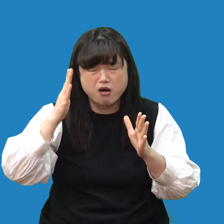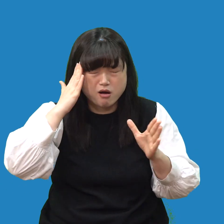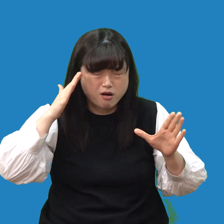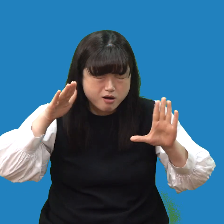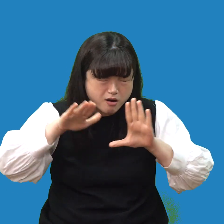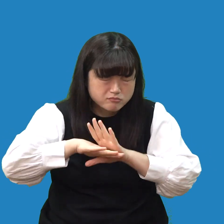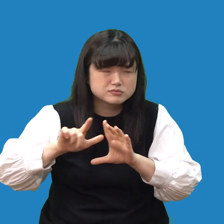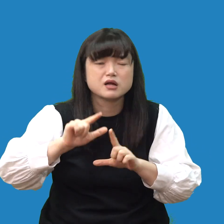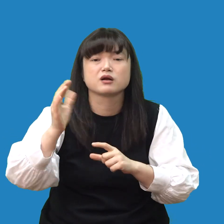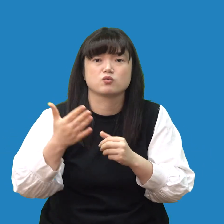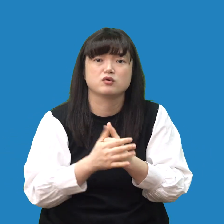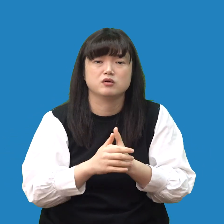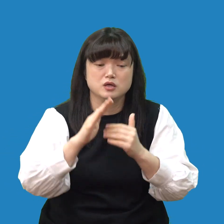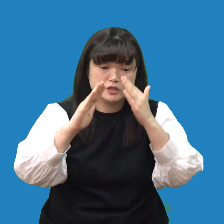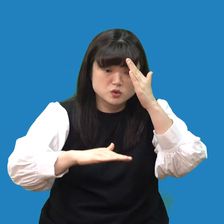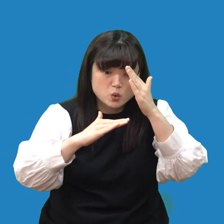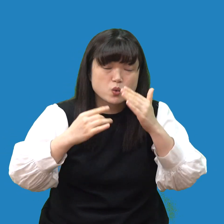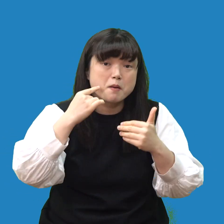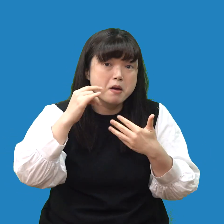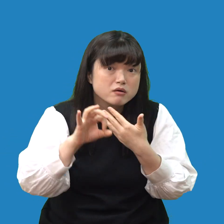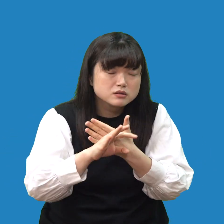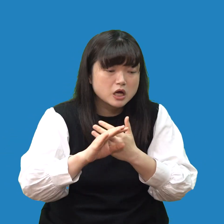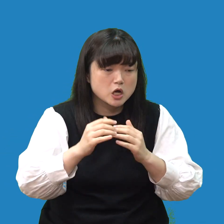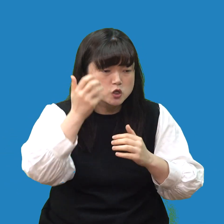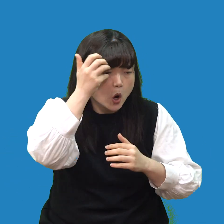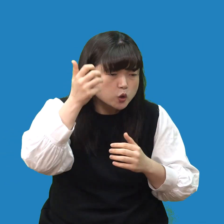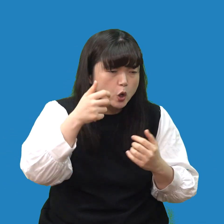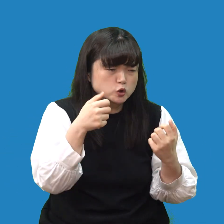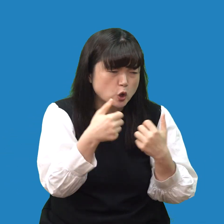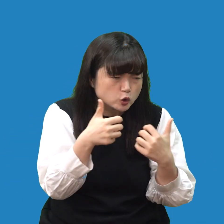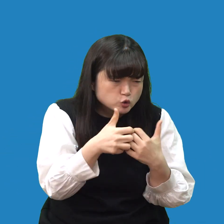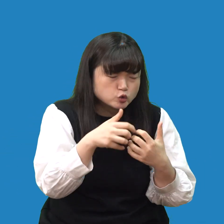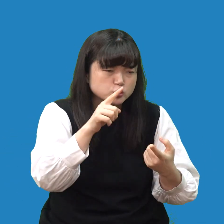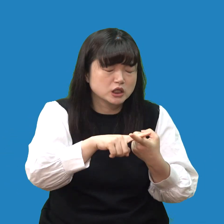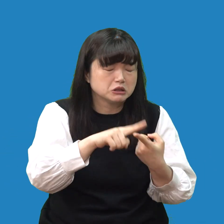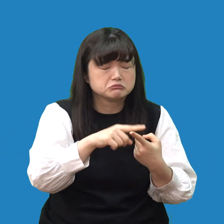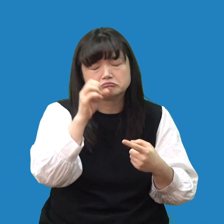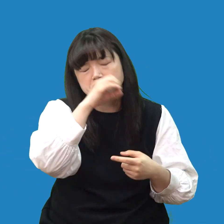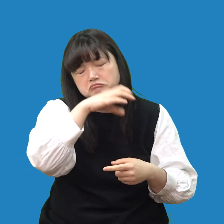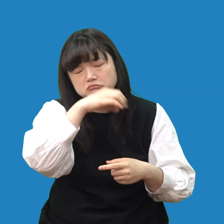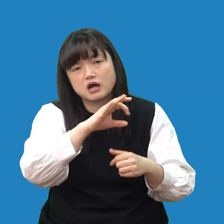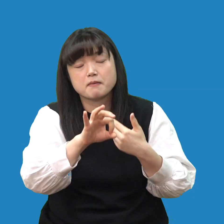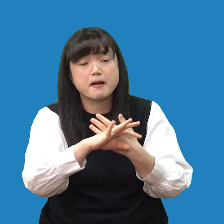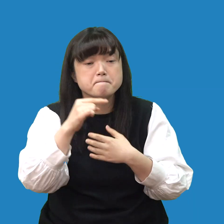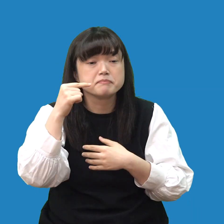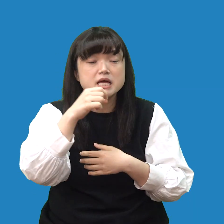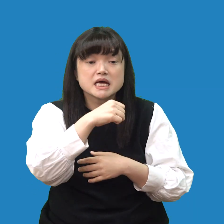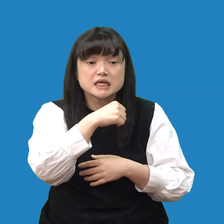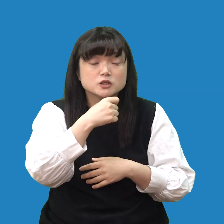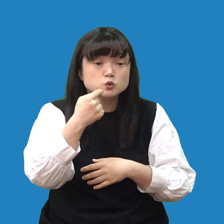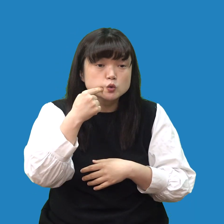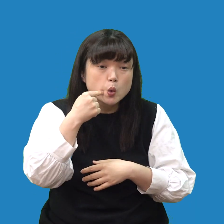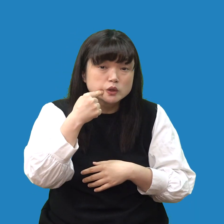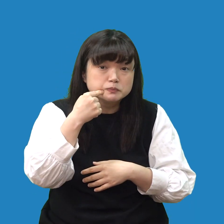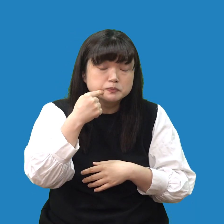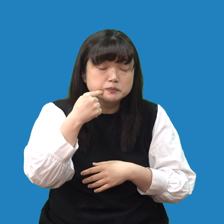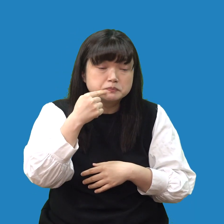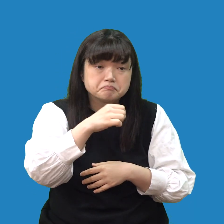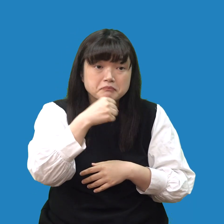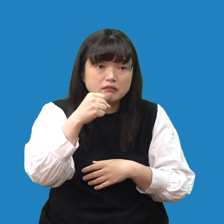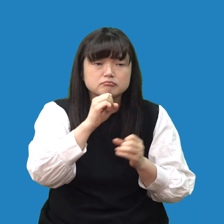했습니다. 우리 성도가 만약 영적 전투력을 상실하면 맏일은 소금이 되어서 세상에 밟힐 뿐입니다.